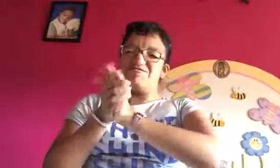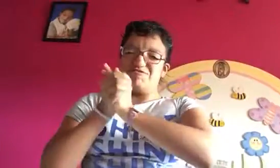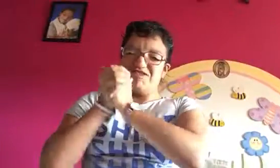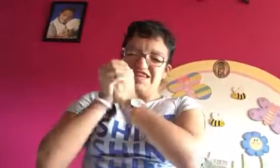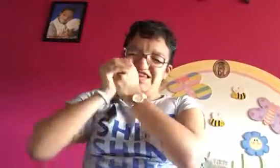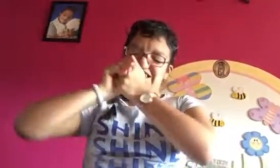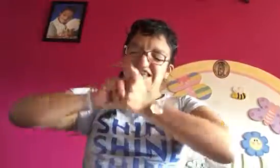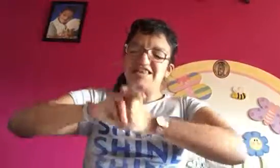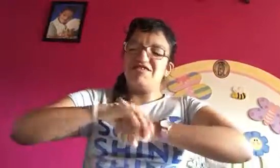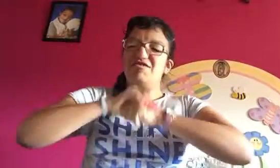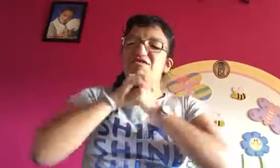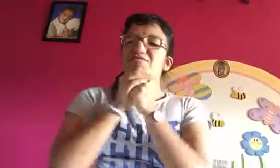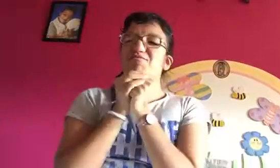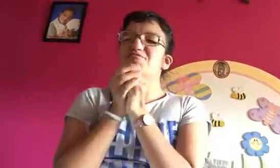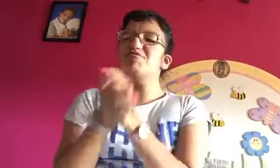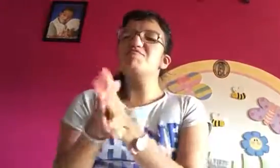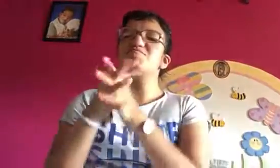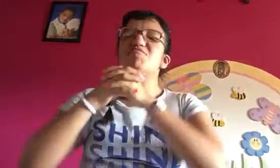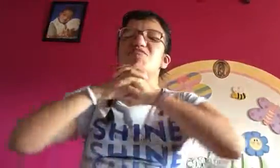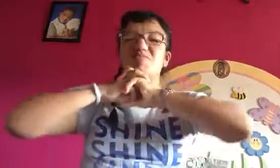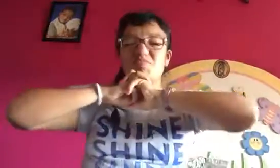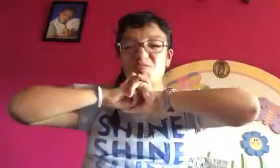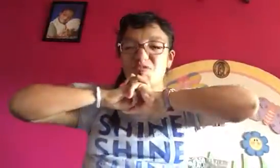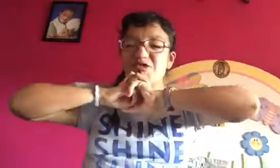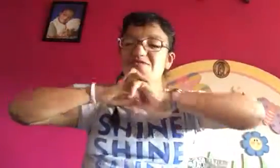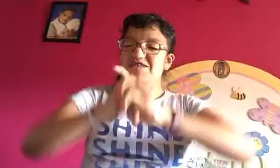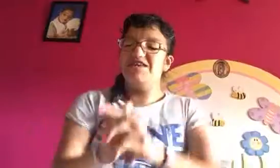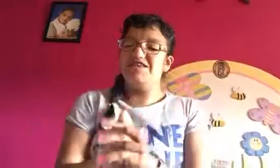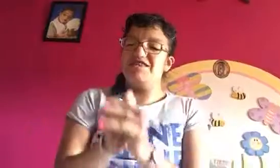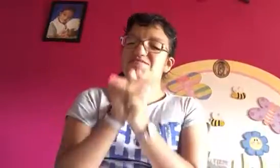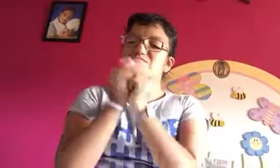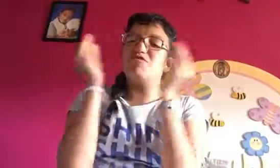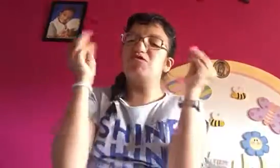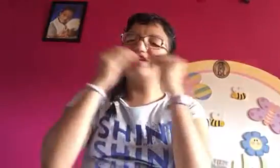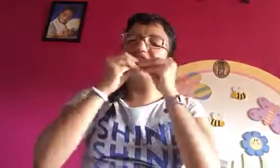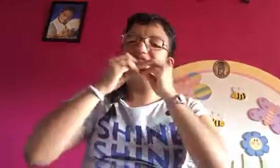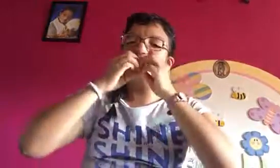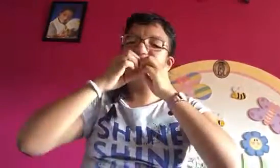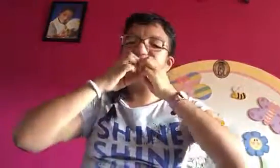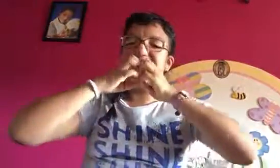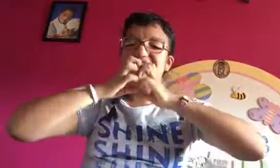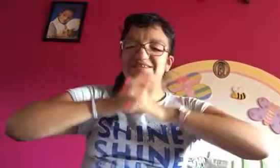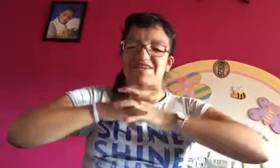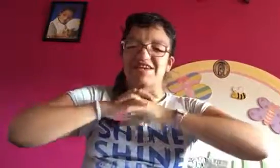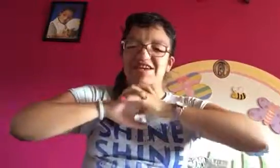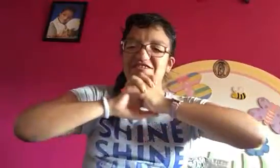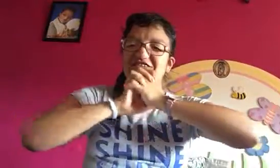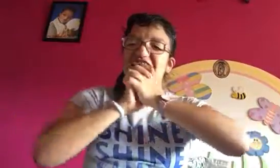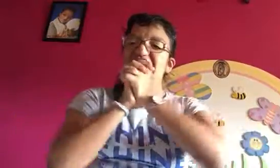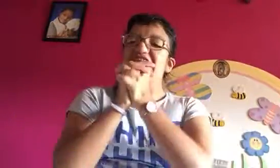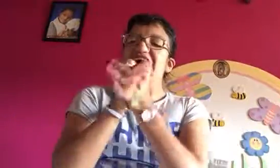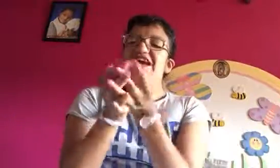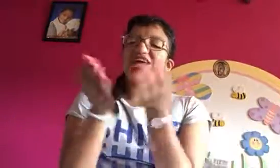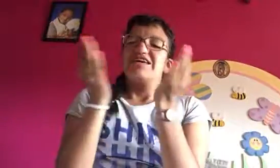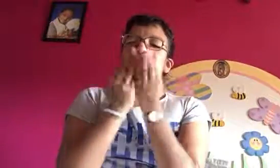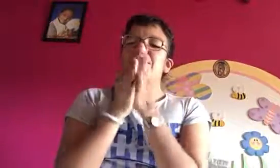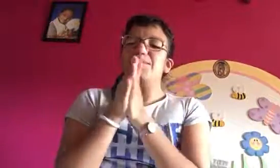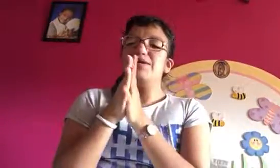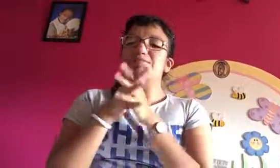¿Cómo están? Yo estoy muy, muy, muy feliz por grabarles este video. Que perdón por